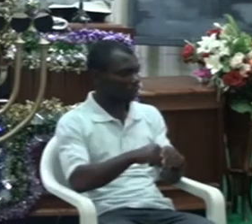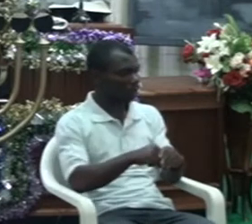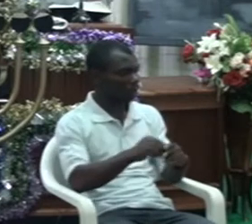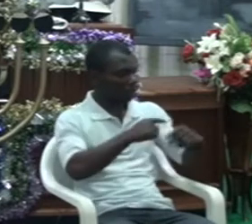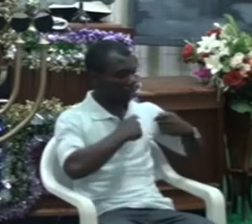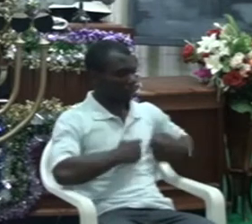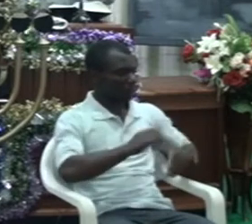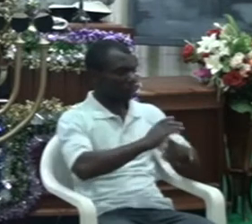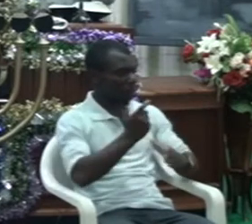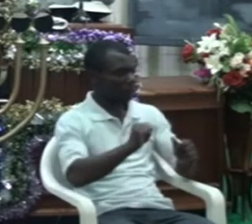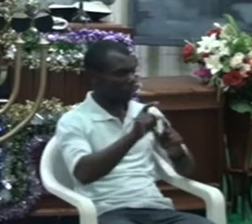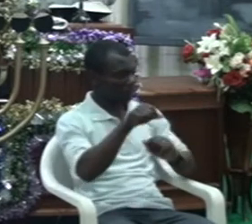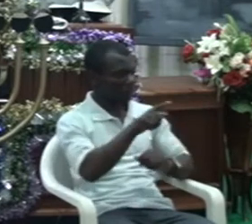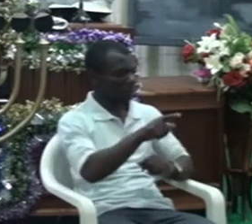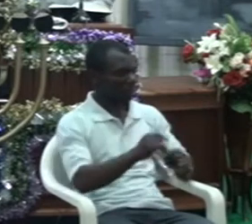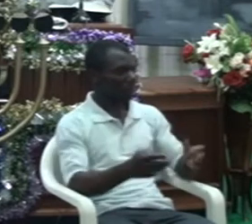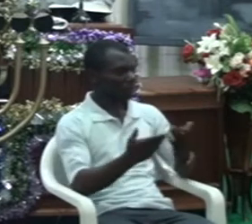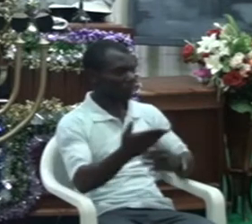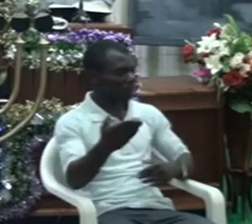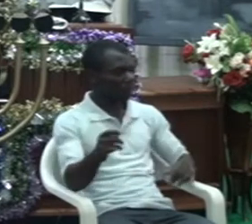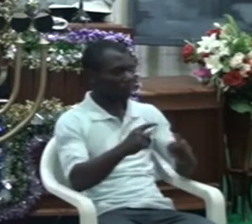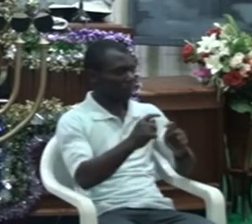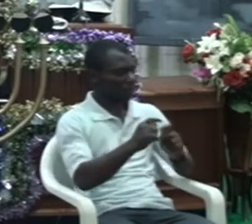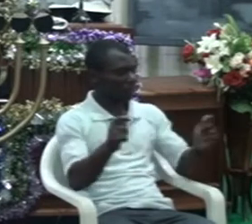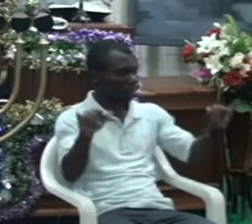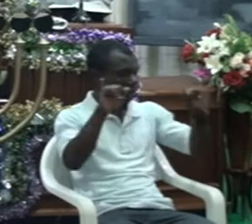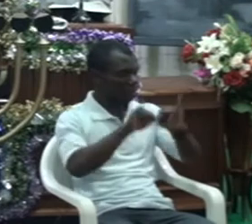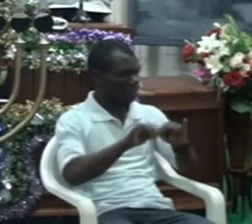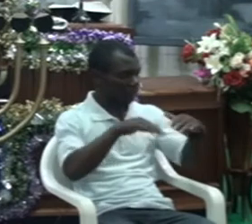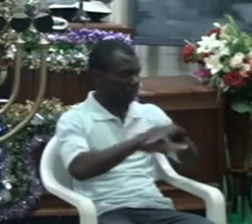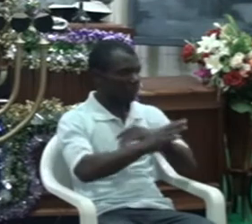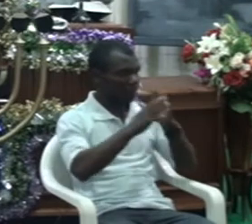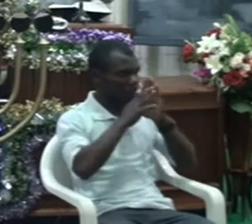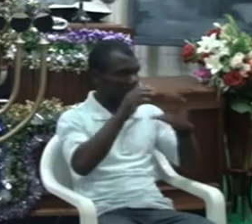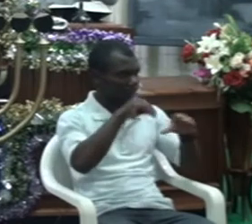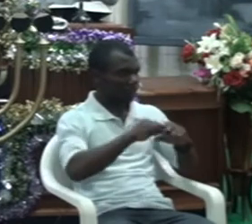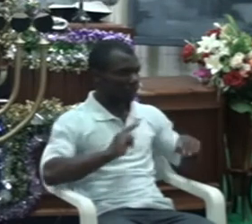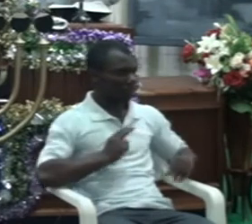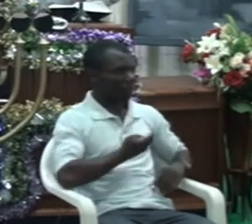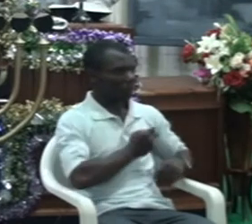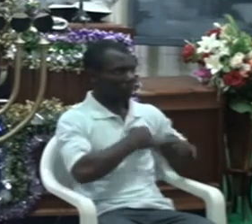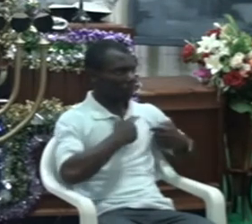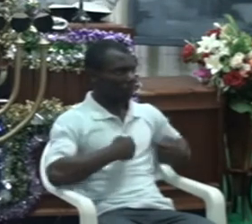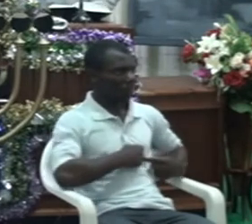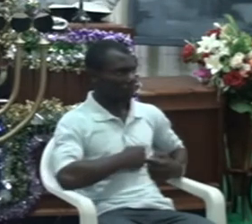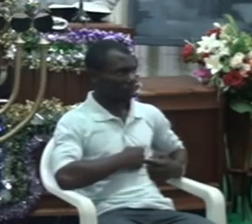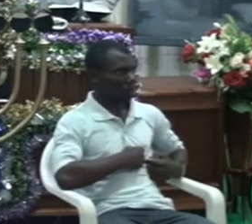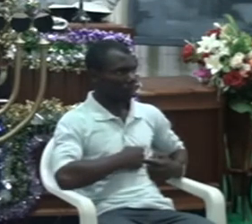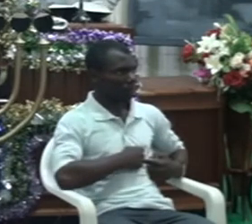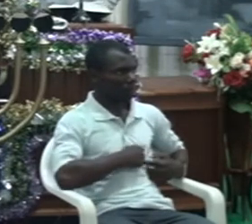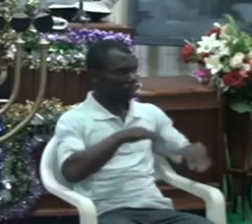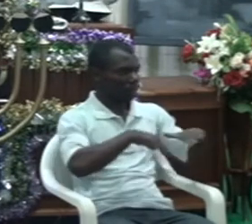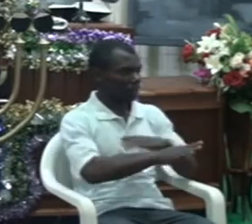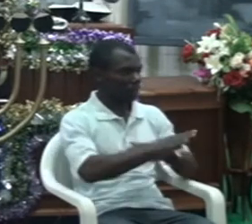zima ça. C'est ça la chose la plus importante. Aïngie ndani ya mioyo yetu. Lui qui entre dans nos cœurs. A tout baptiser